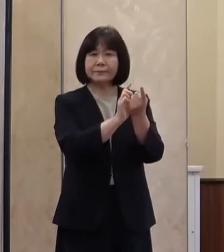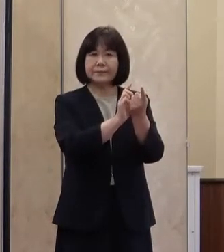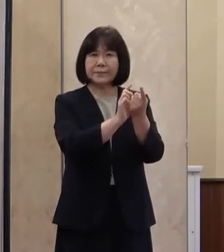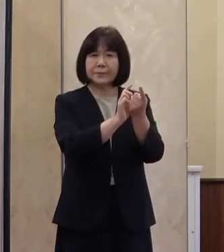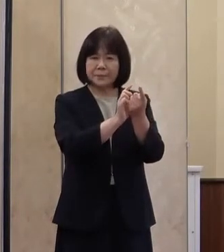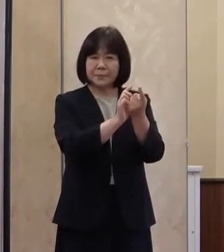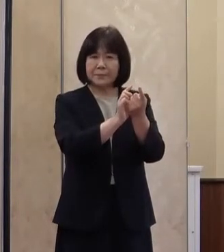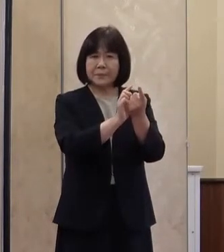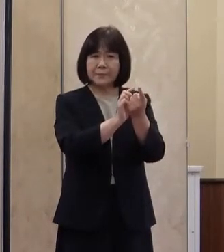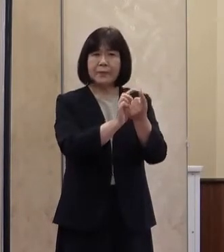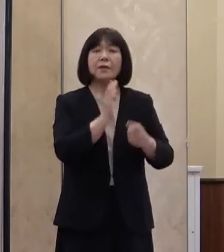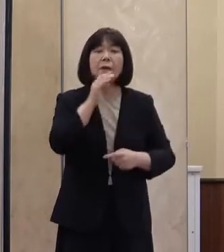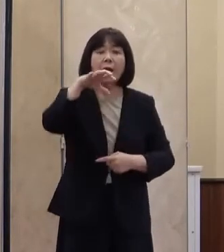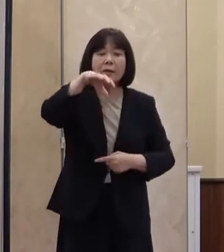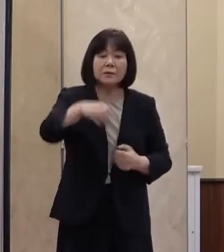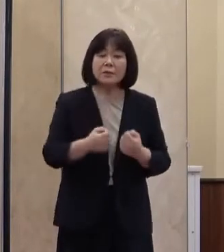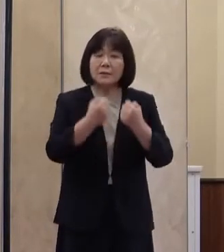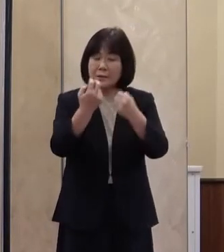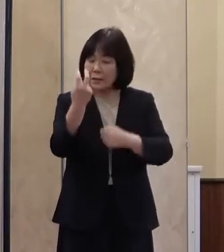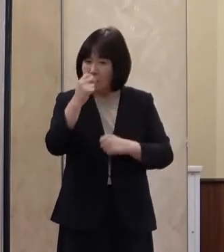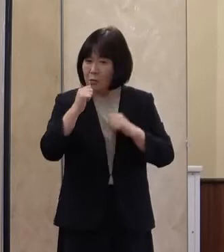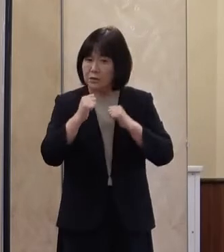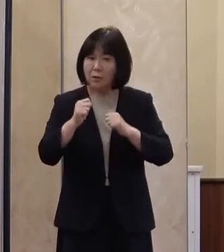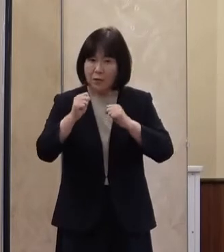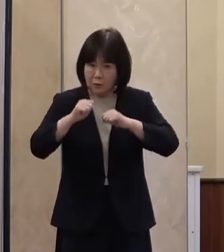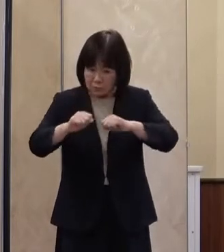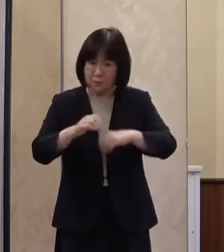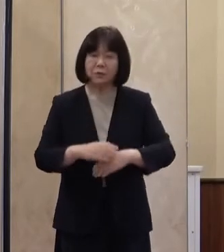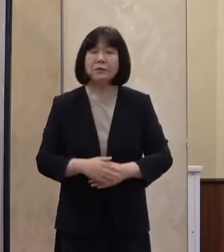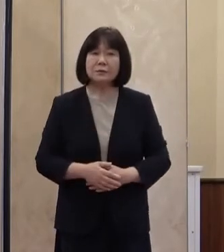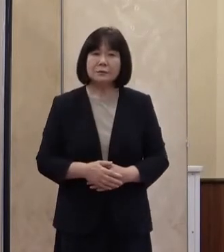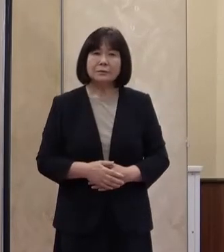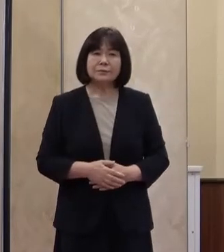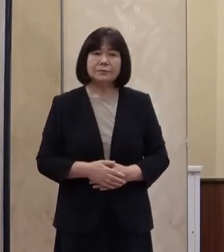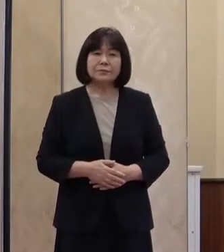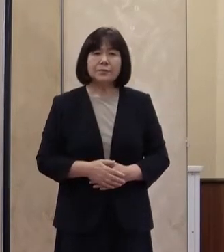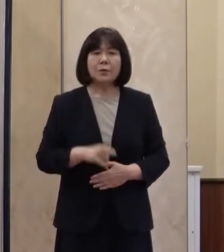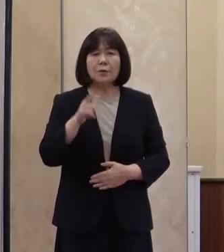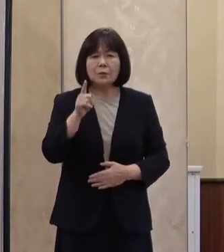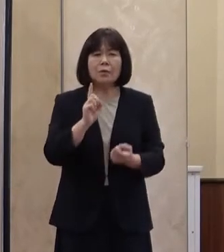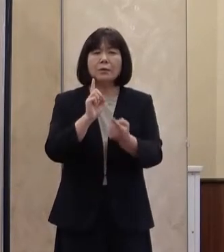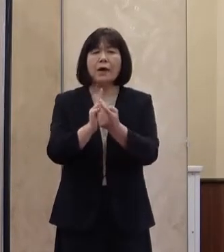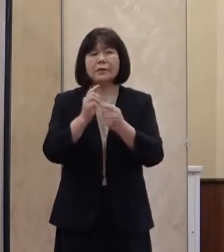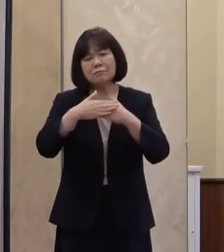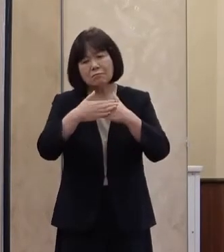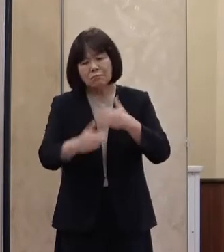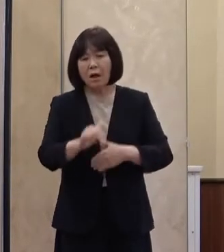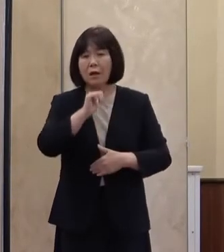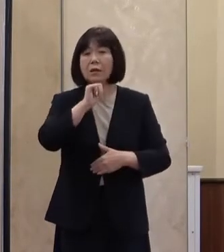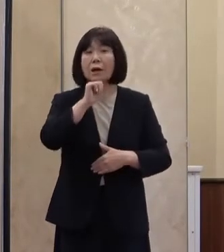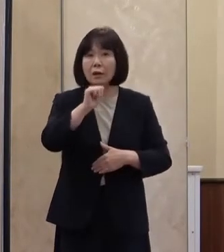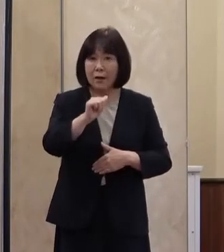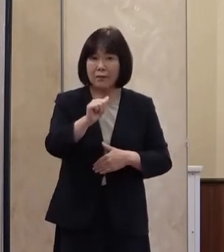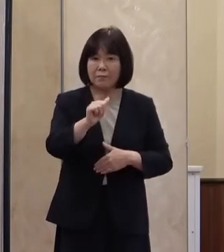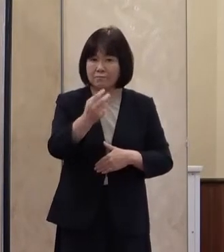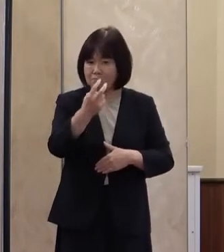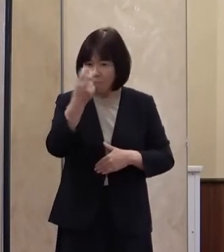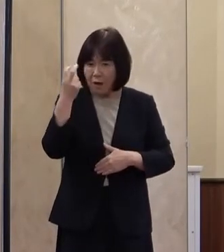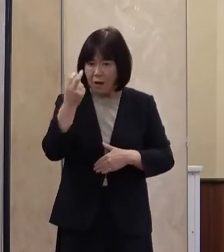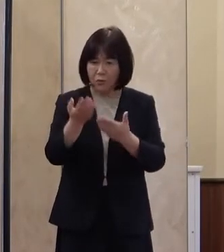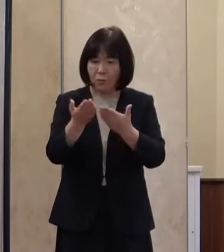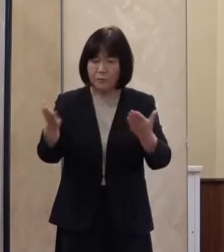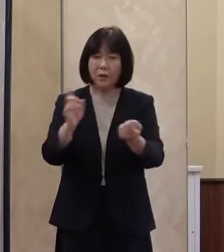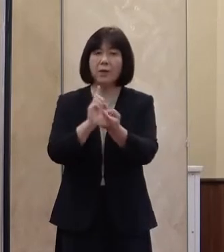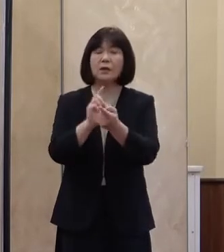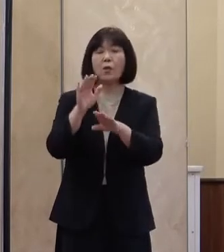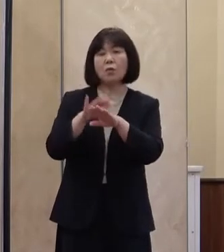いろんな現地調査を実際に行いまして、そしてなんかそれが対策が不十分であるというところについては、こ